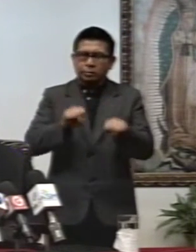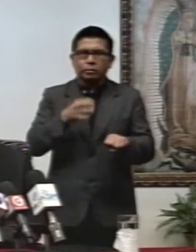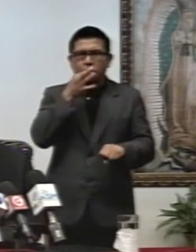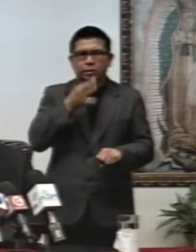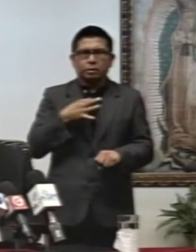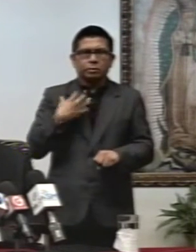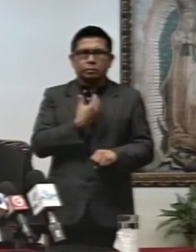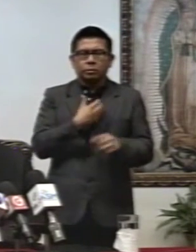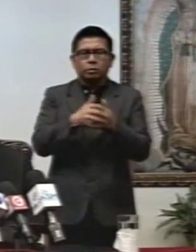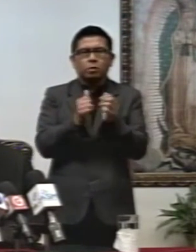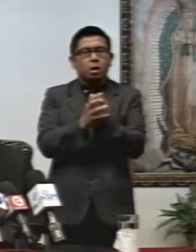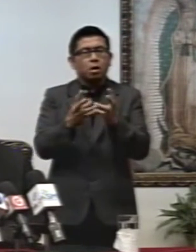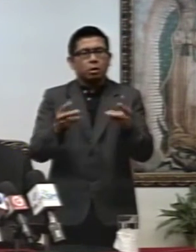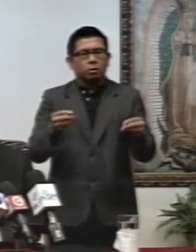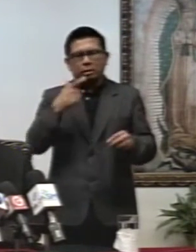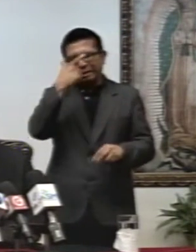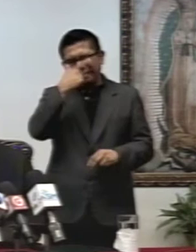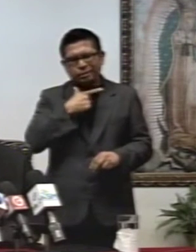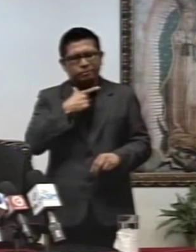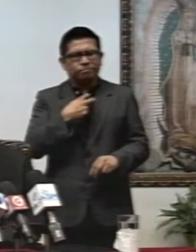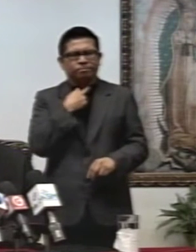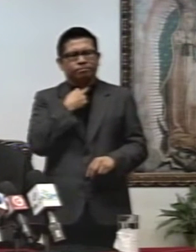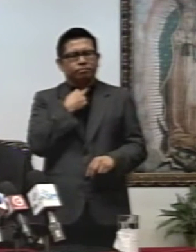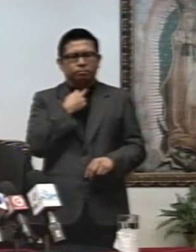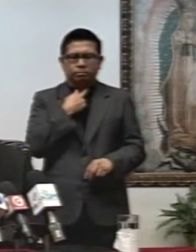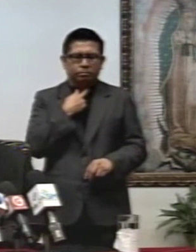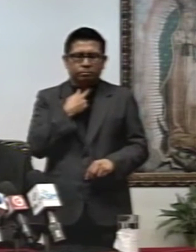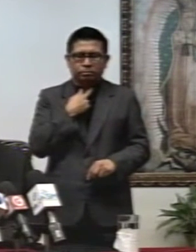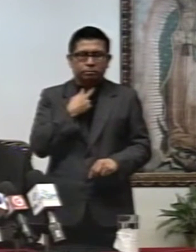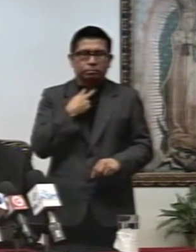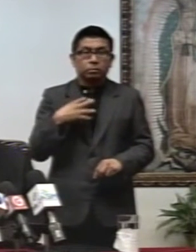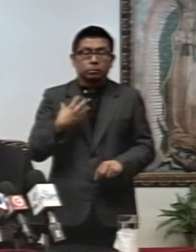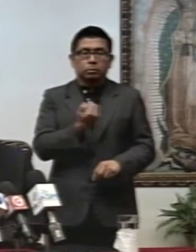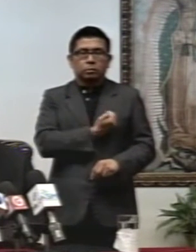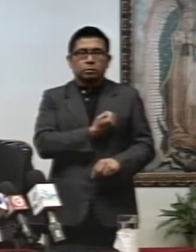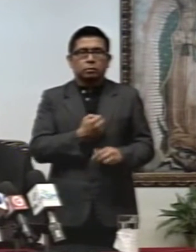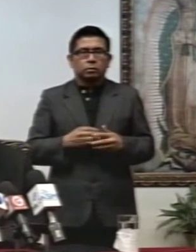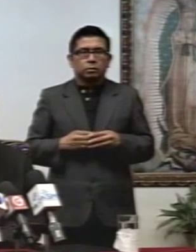esta situación que es tan triste, tan lamentable. Andamos